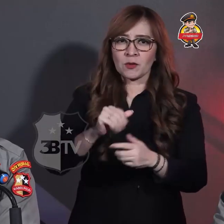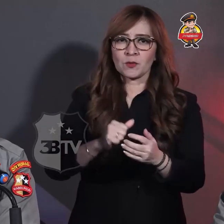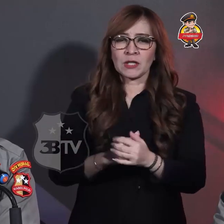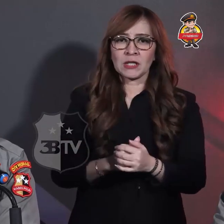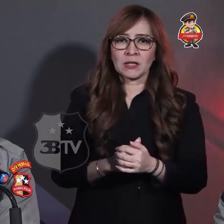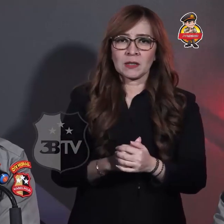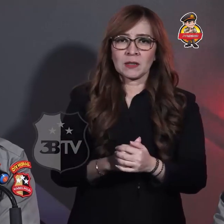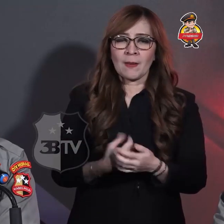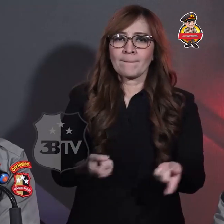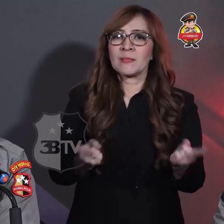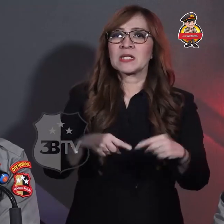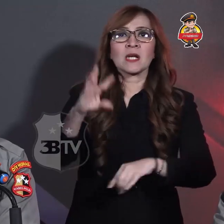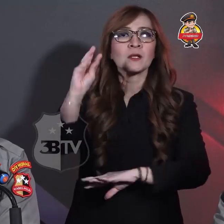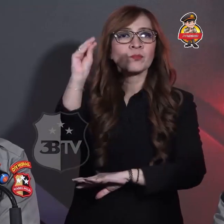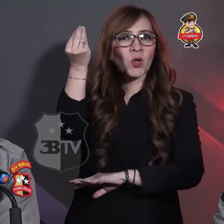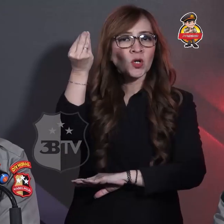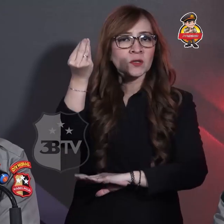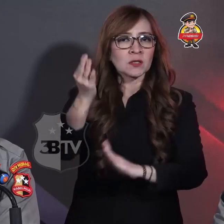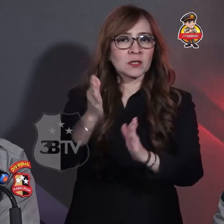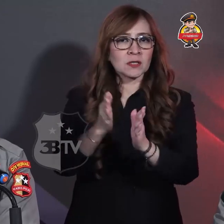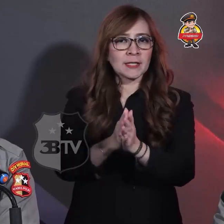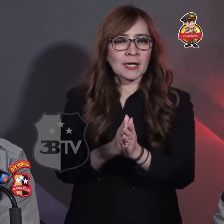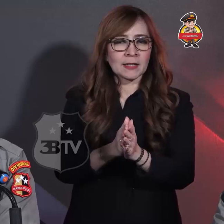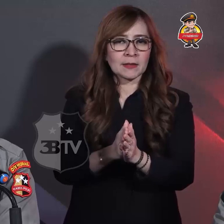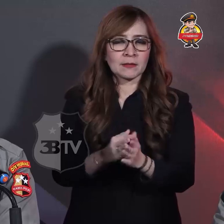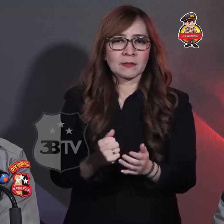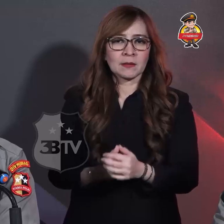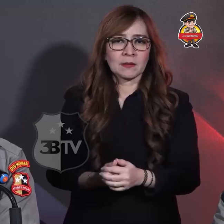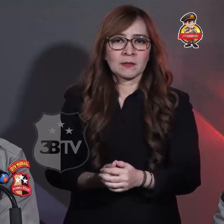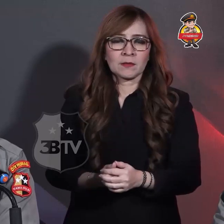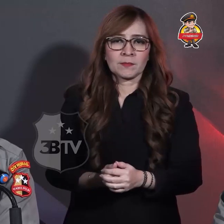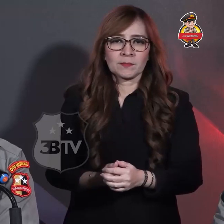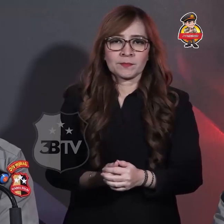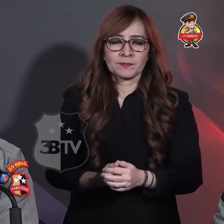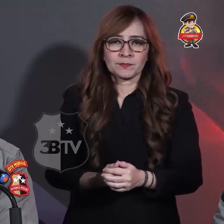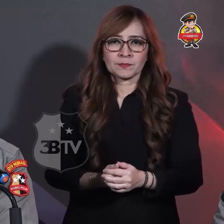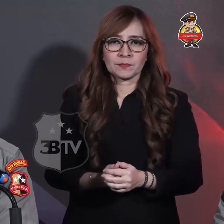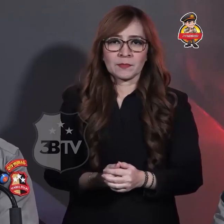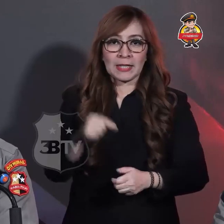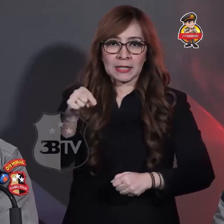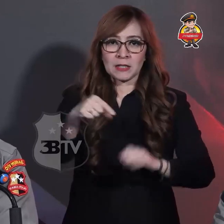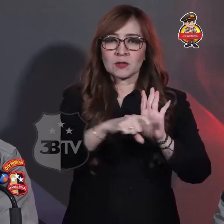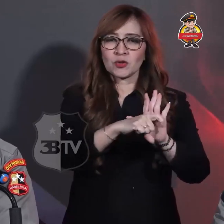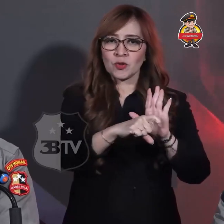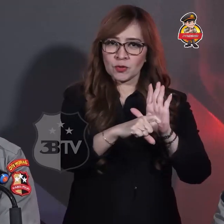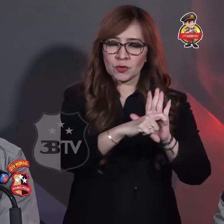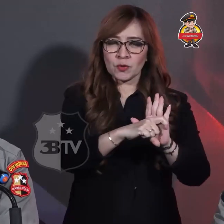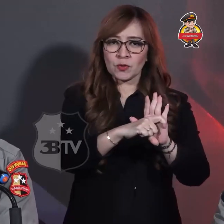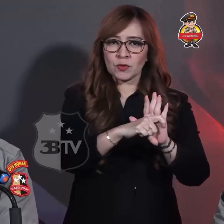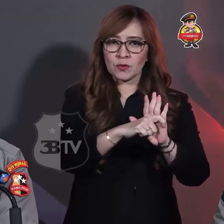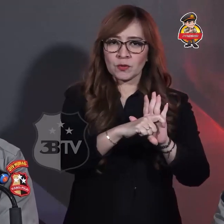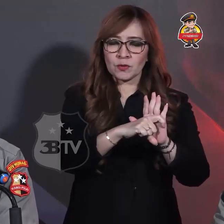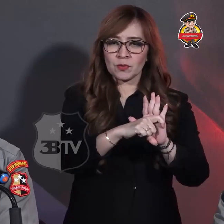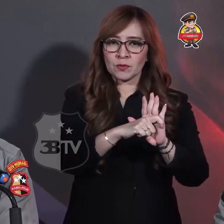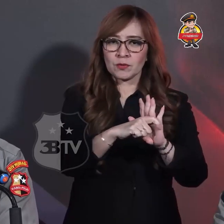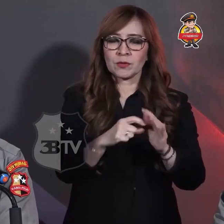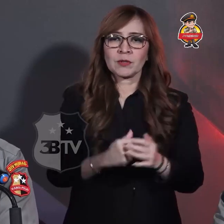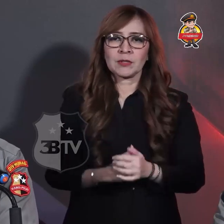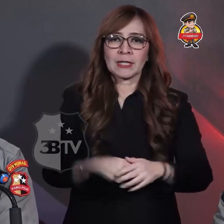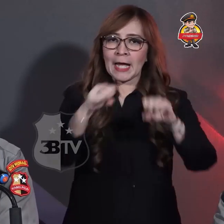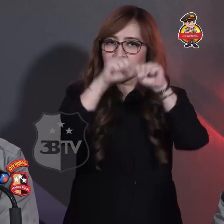sebagai mucikari dan mengeksploitasi ya korban. Ini salah satu contoh modus PSK